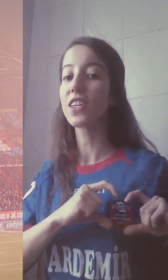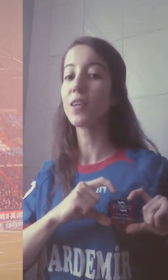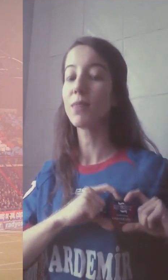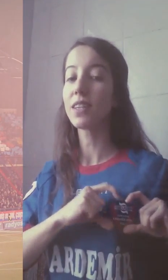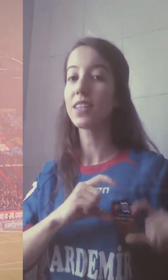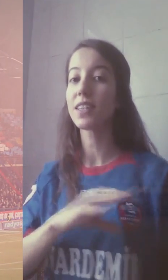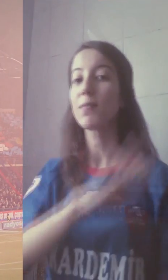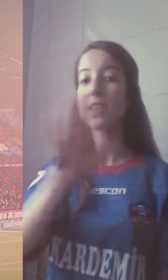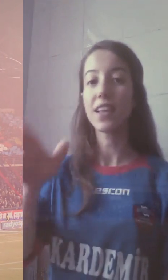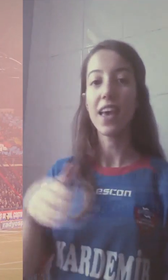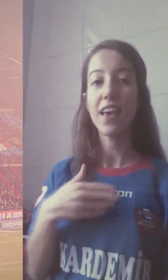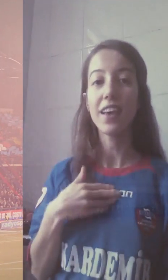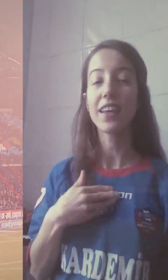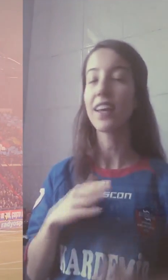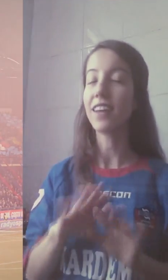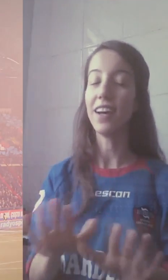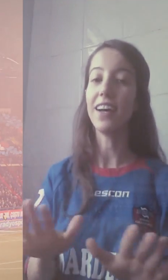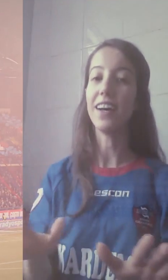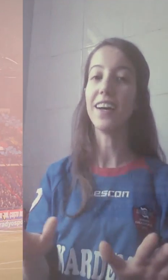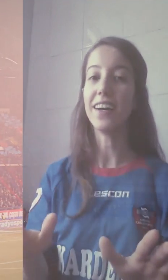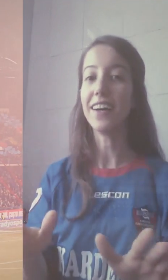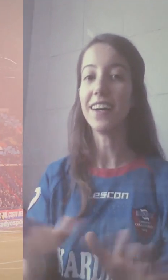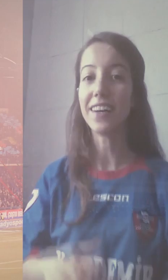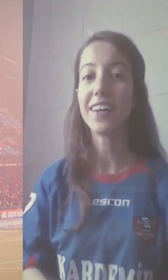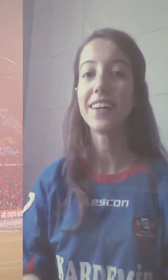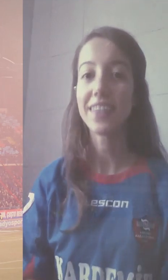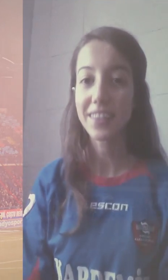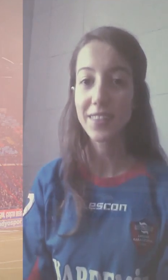aşkımız bize yeter